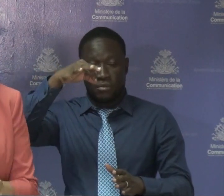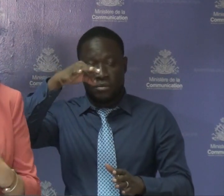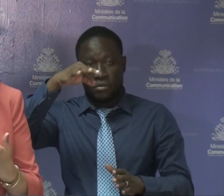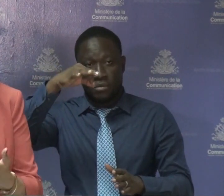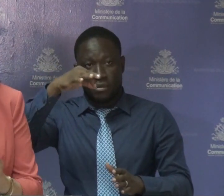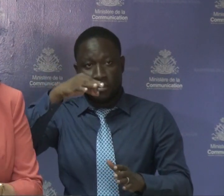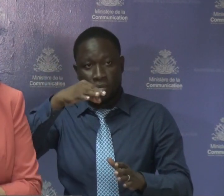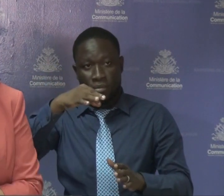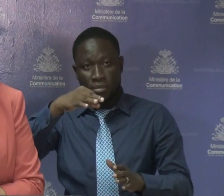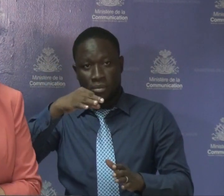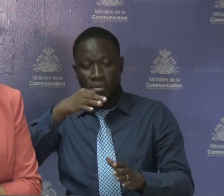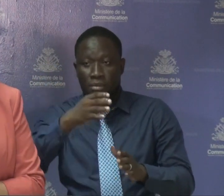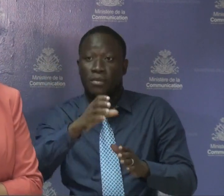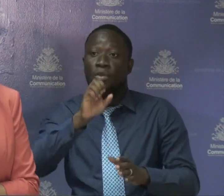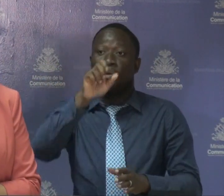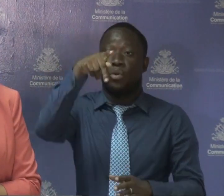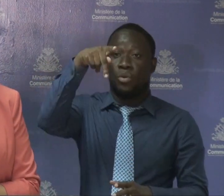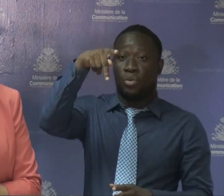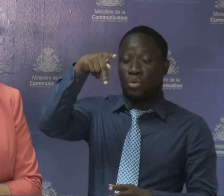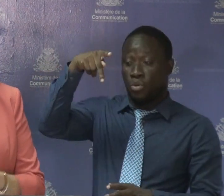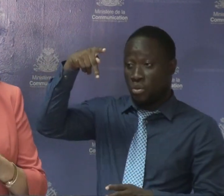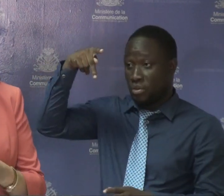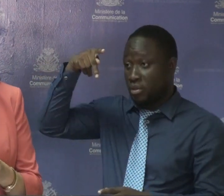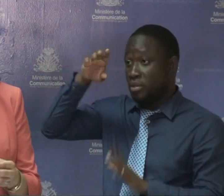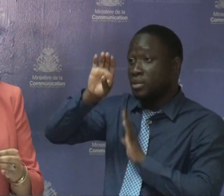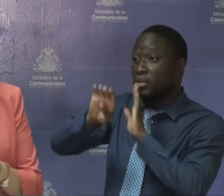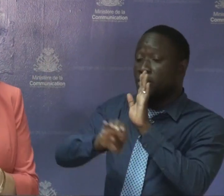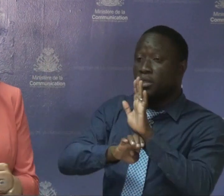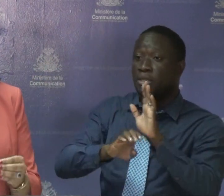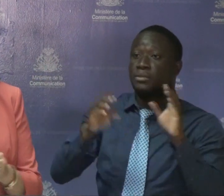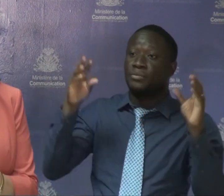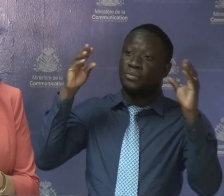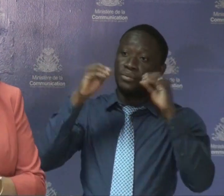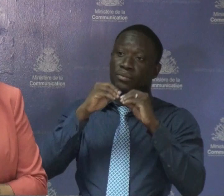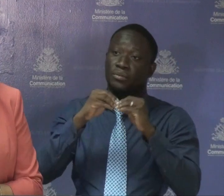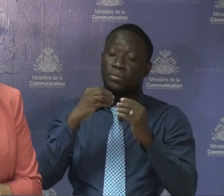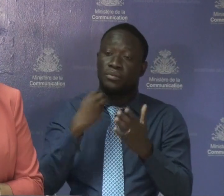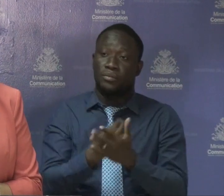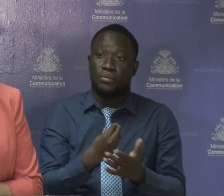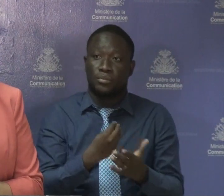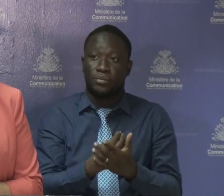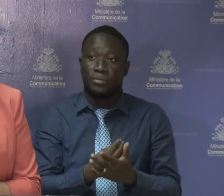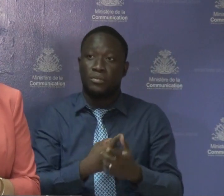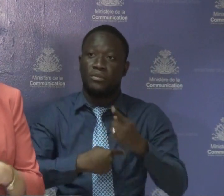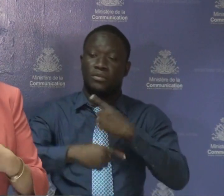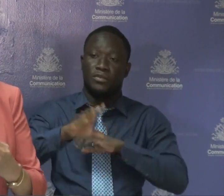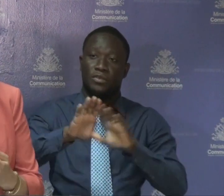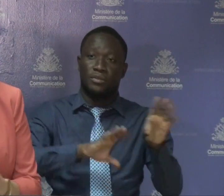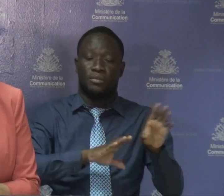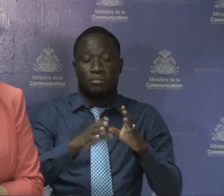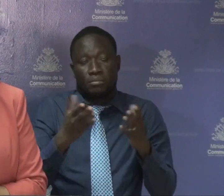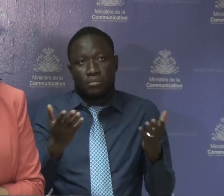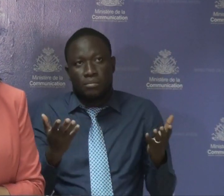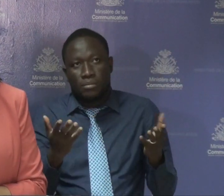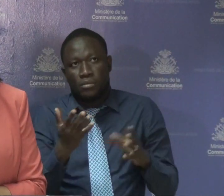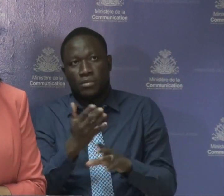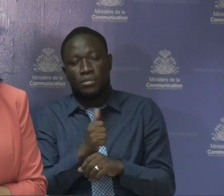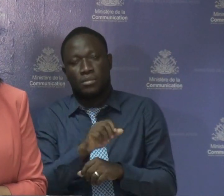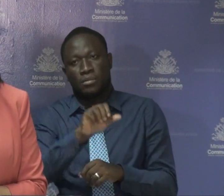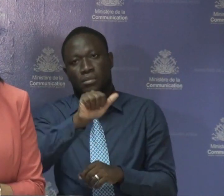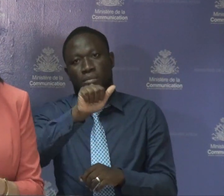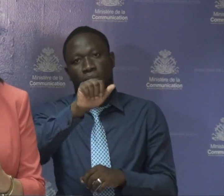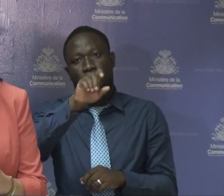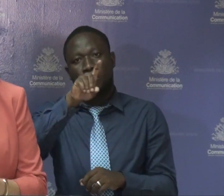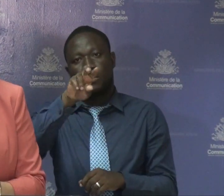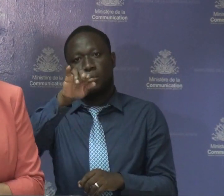façon que pral bénéficier de avantage incitatif ça yo montant total de investissement que moun ça pral fait en prend manoir Adriana lui même